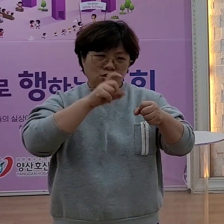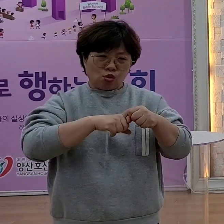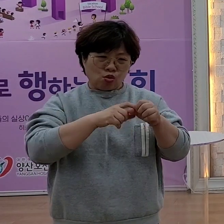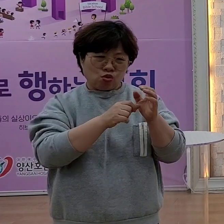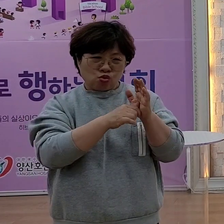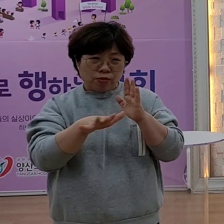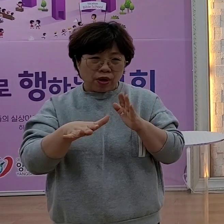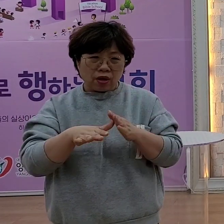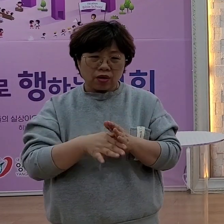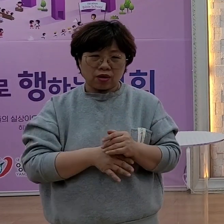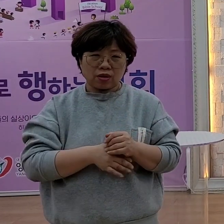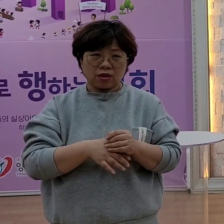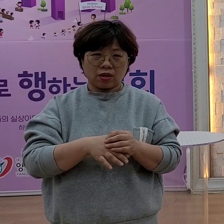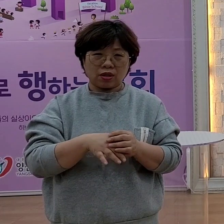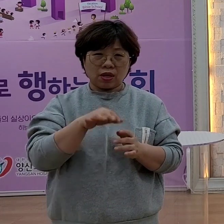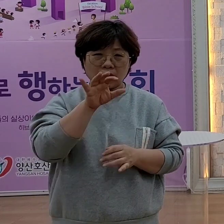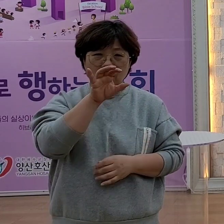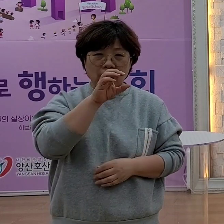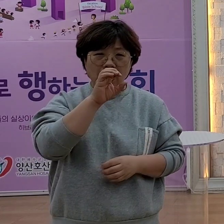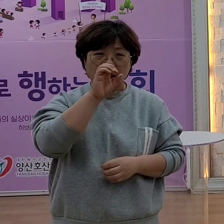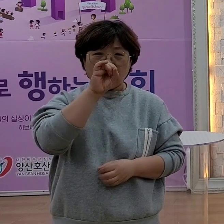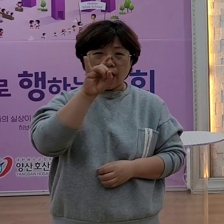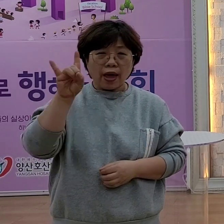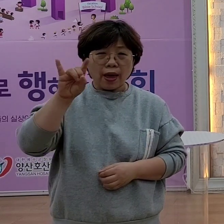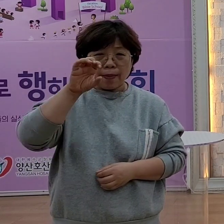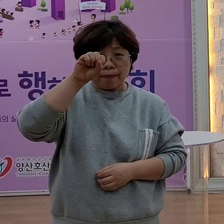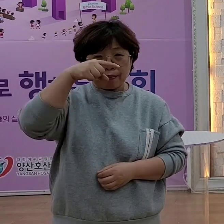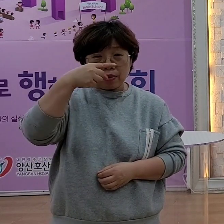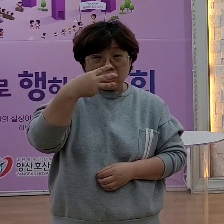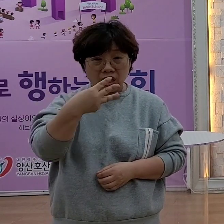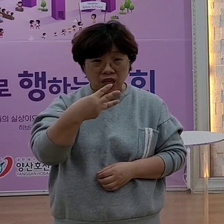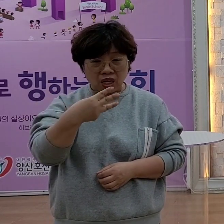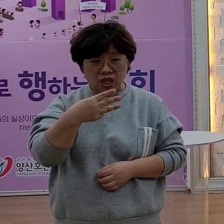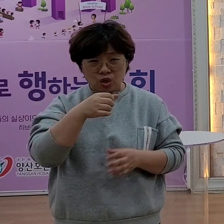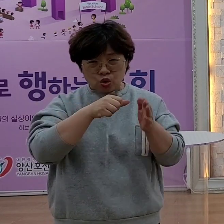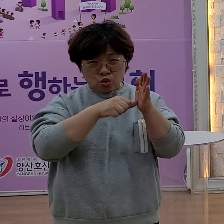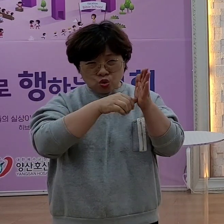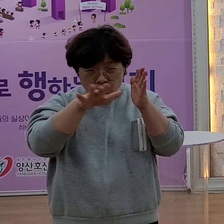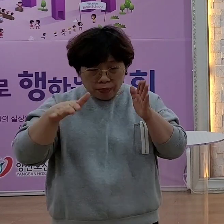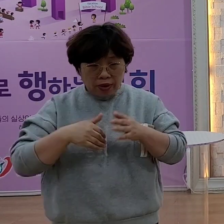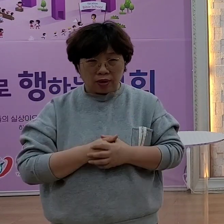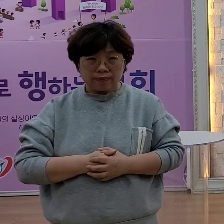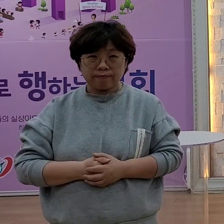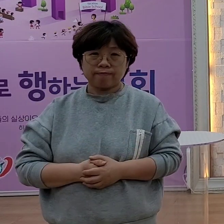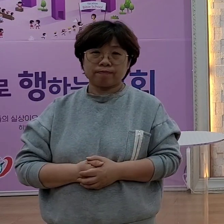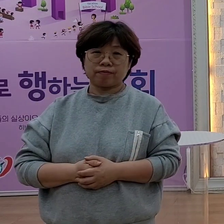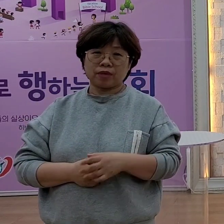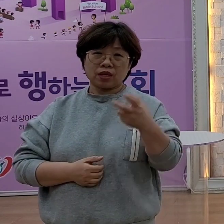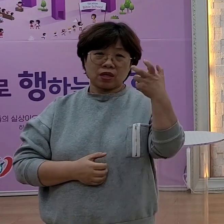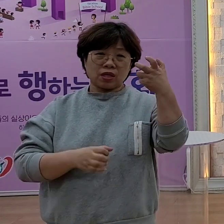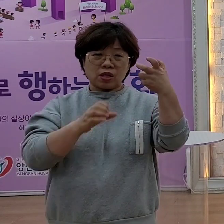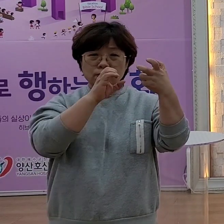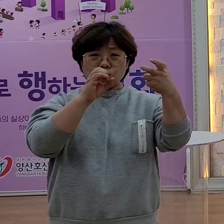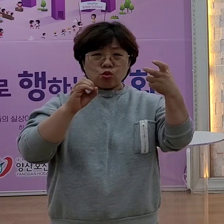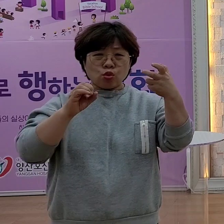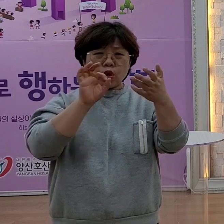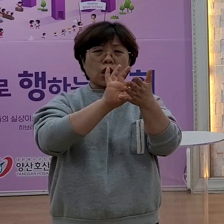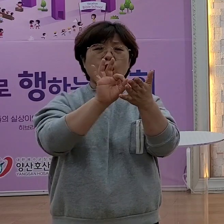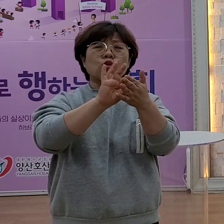정도 되지만 저 일본이나 미국 같은 경우는 애플이 70% 이상 장악합니다. 중국도